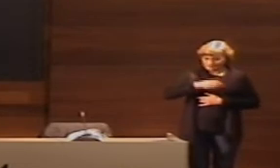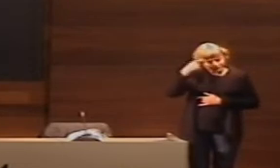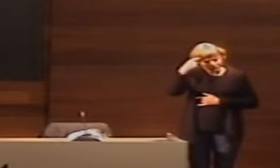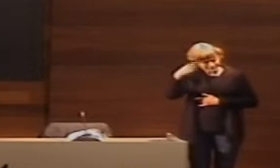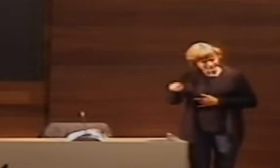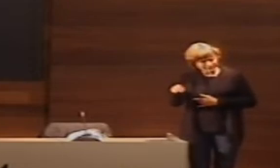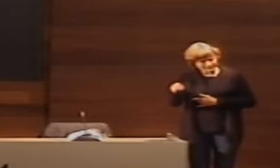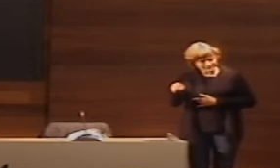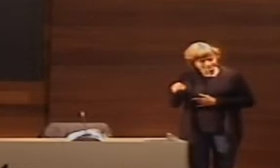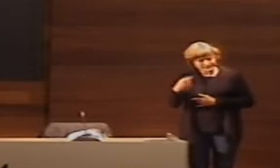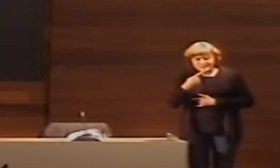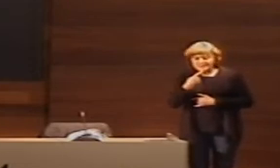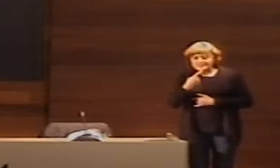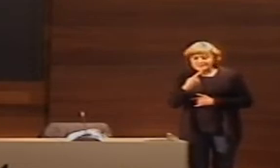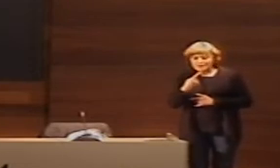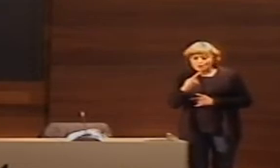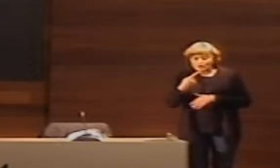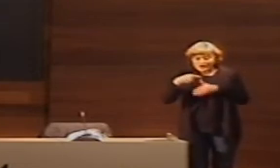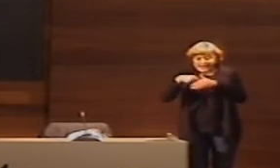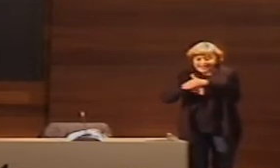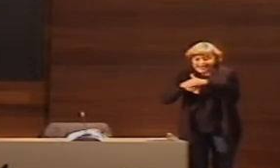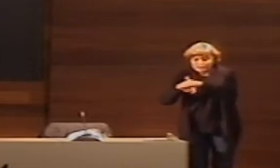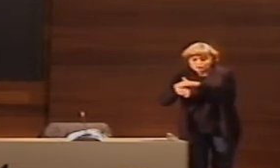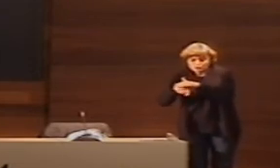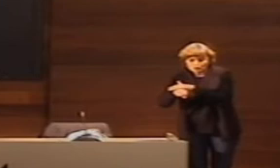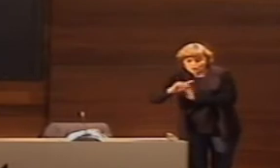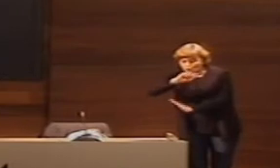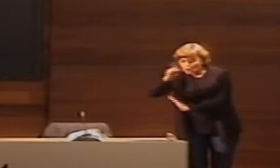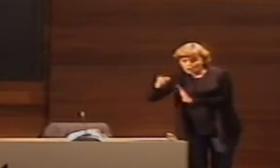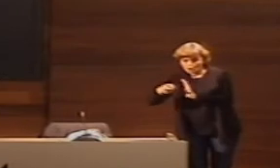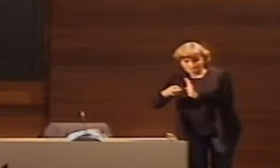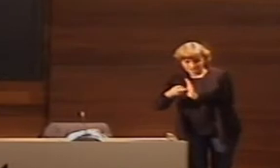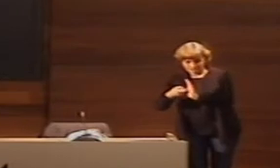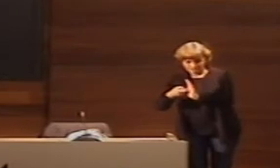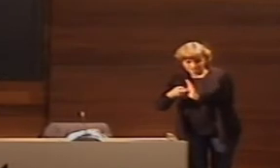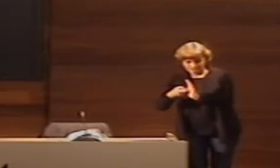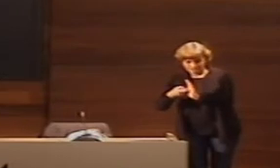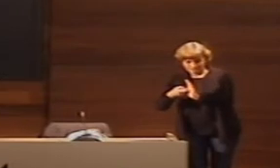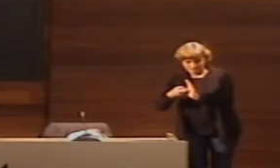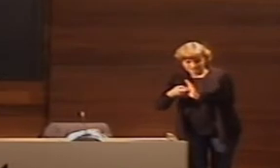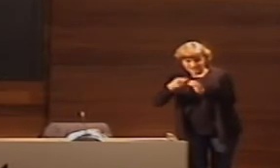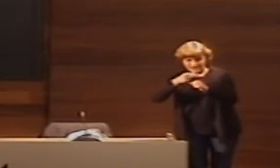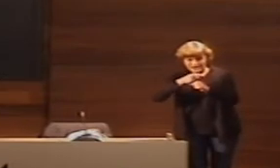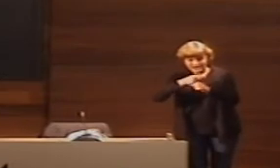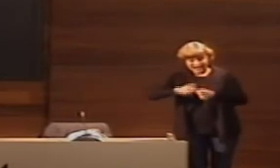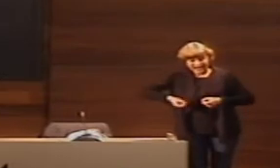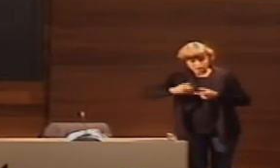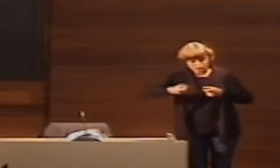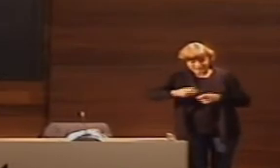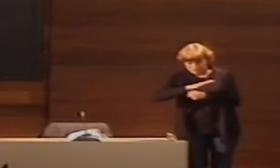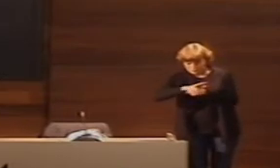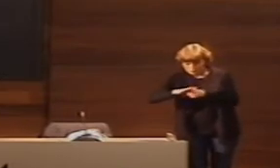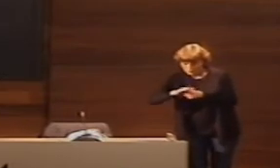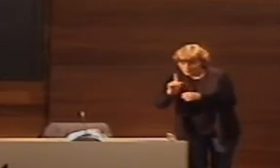gestión, hablo de envases, pero también podría hablar de otros, no cubren los costes que para los municipios representa la gestión de estas fracciones,